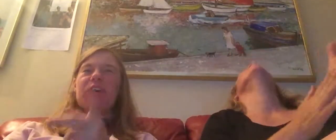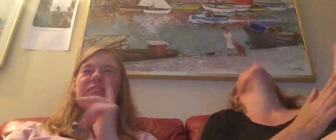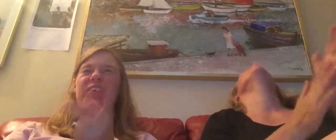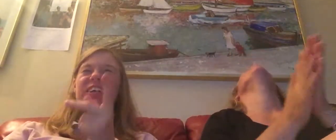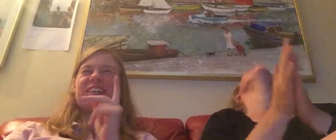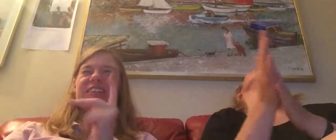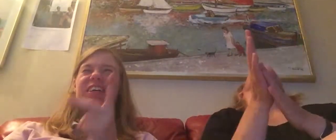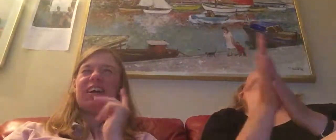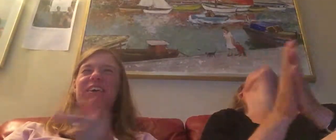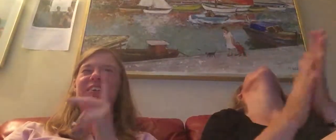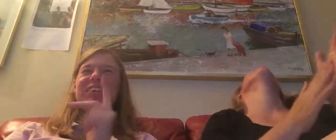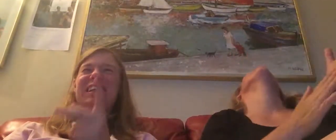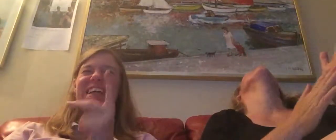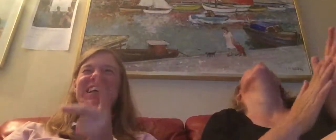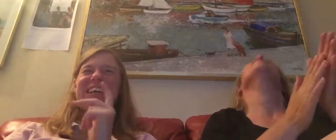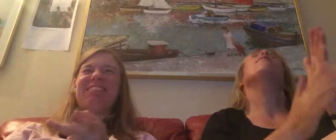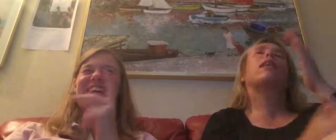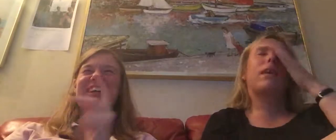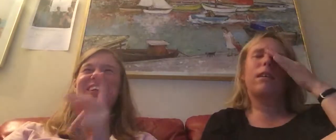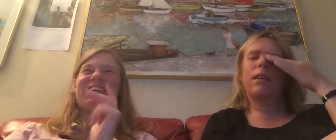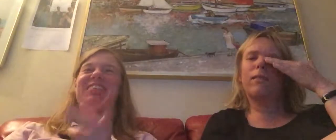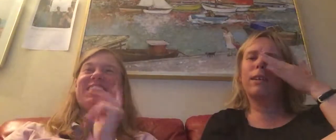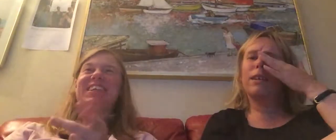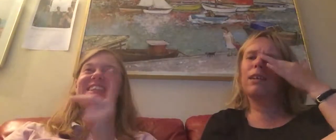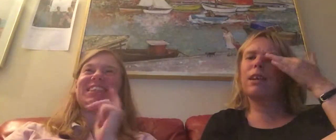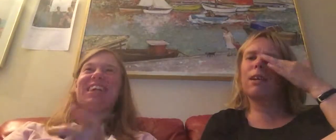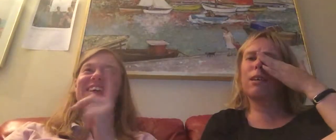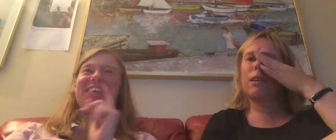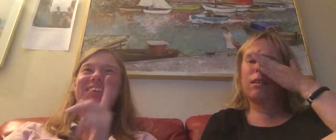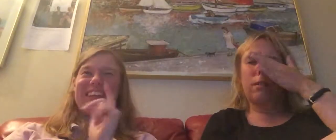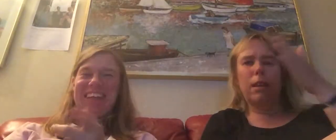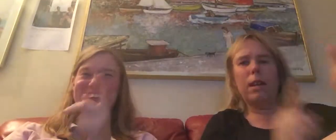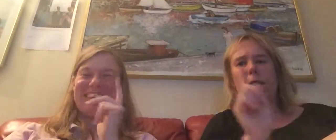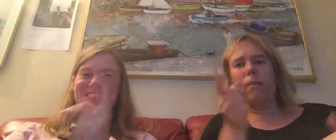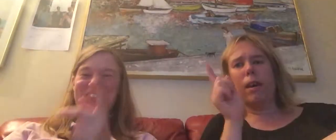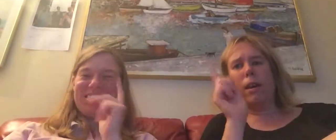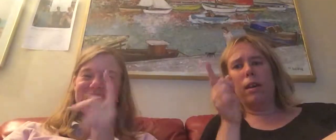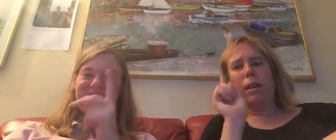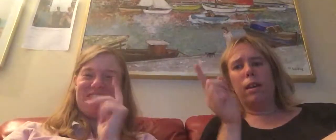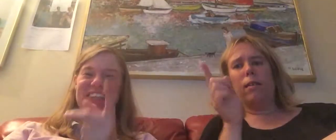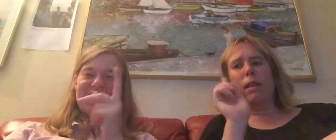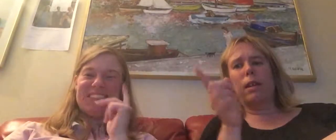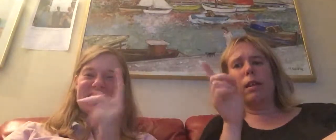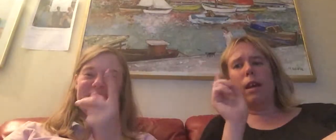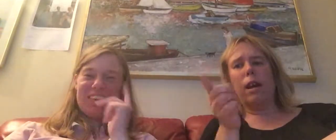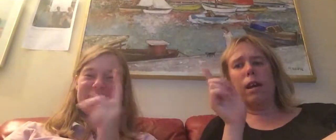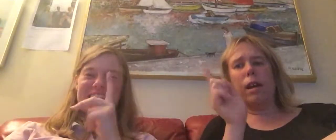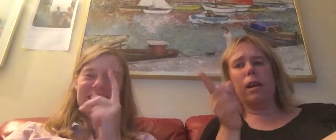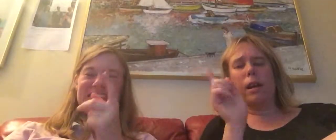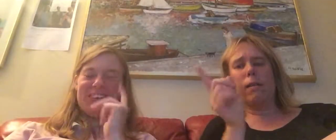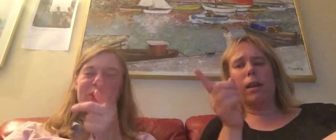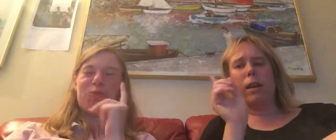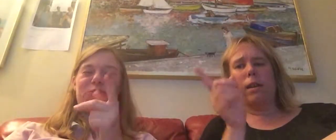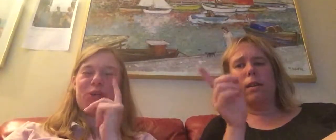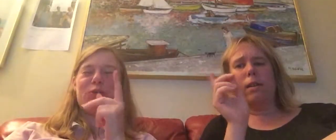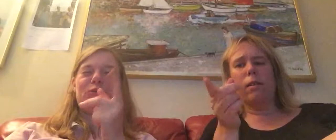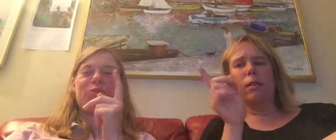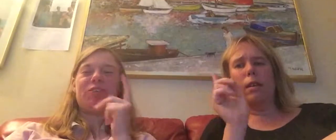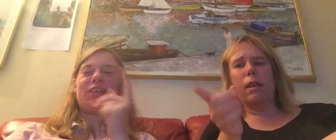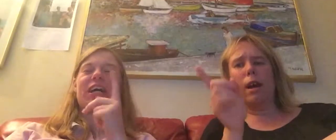vi ska leva. Ja, vi ska leva. Ja, vi ska leva ut i